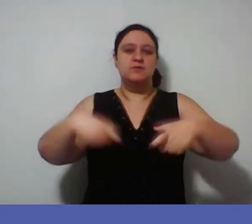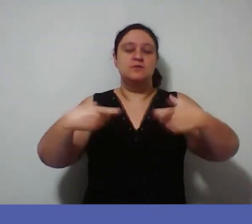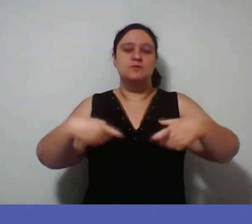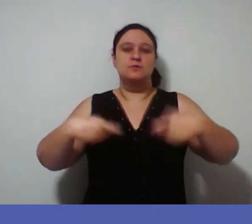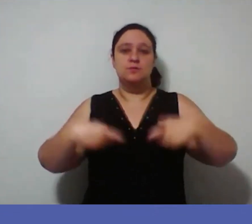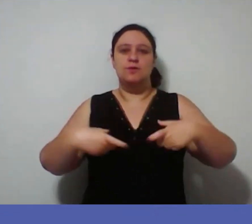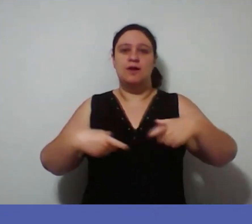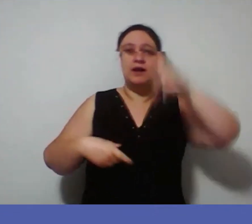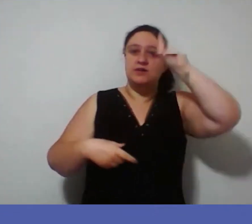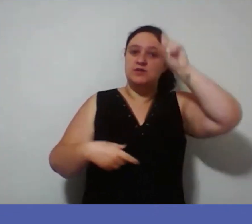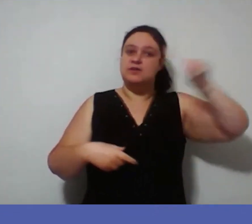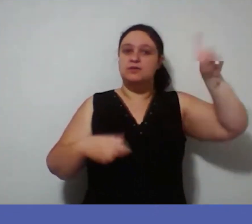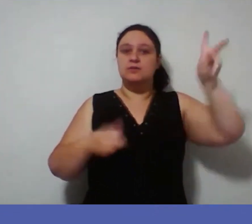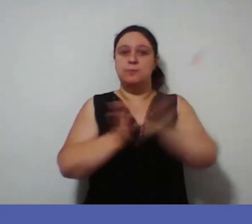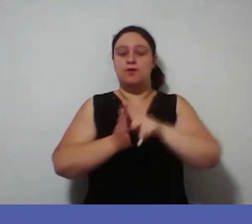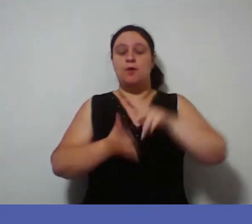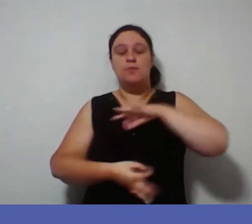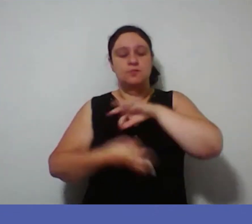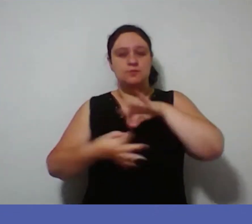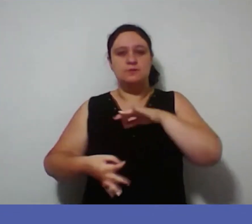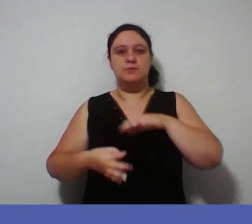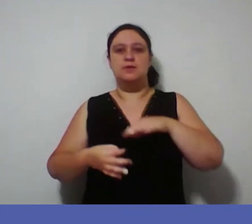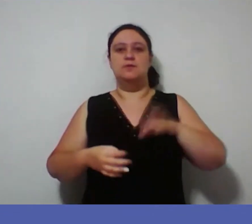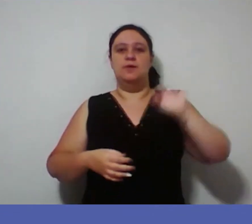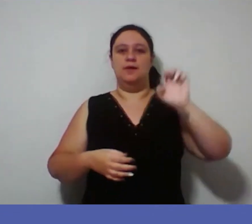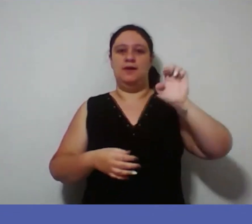Efésios 2:22.